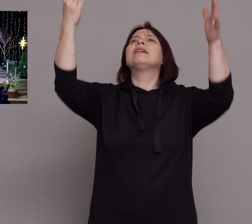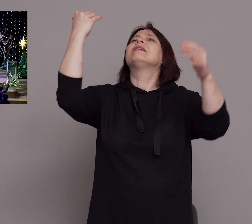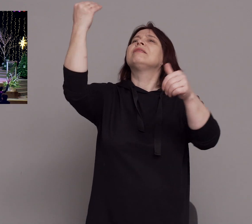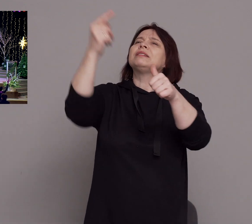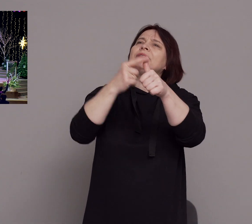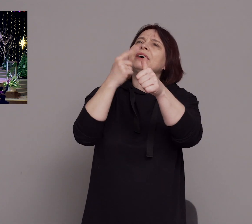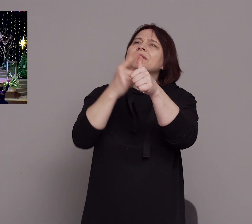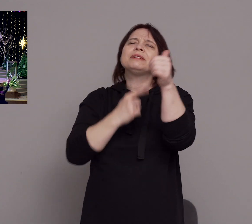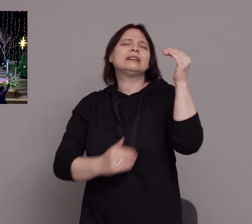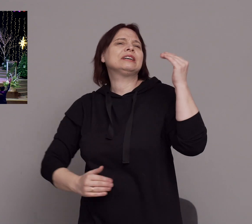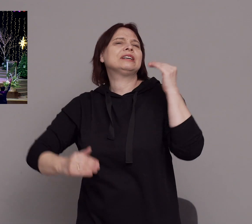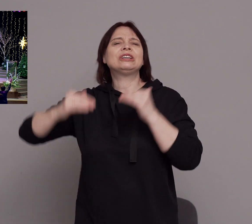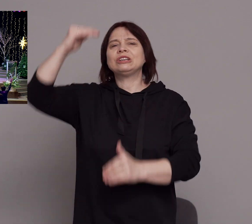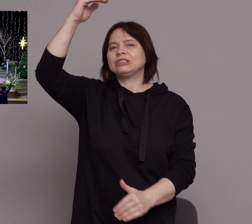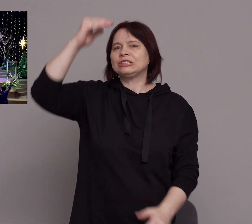Твое имя